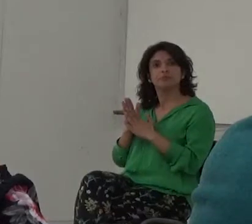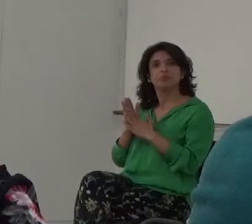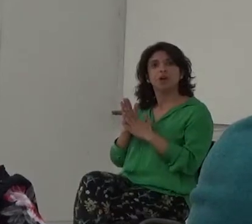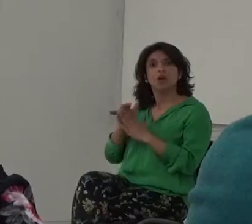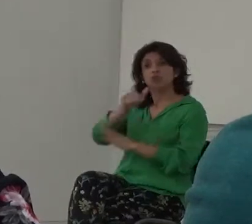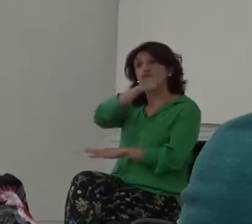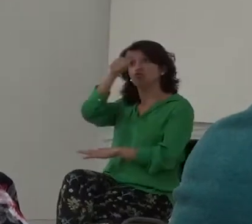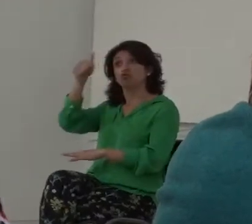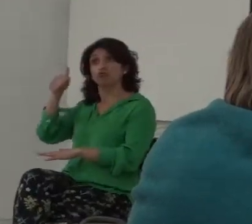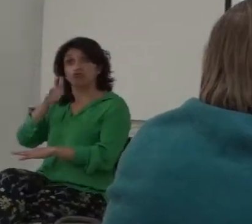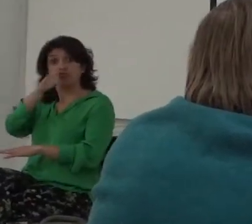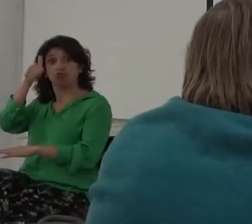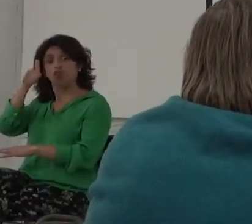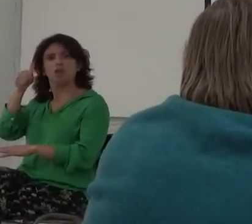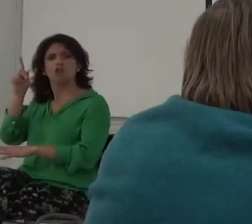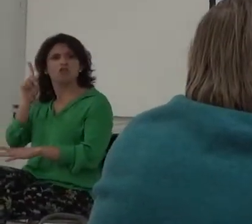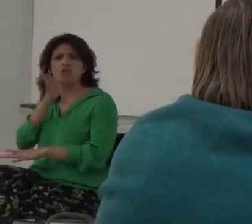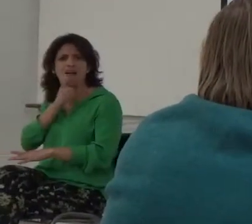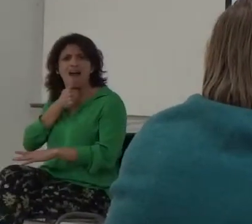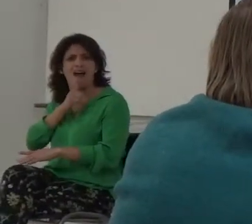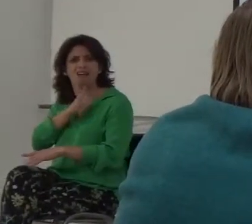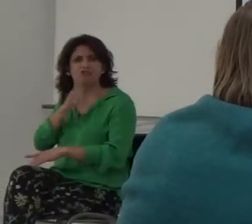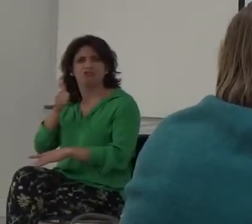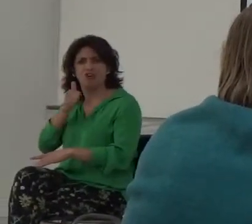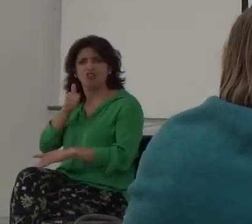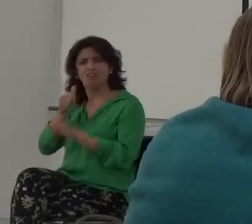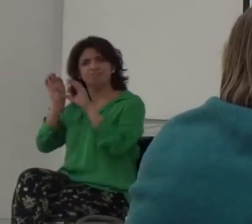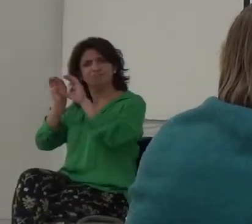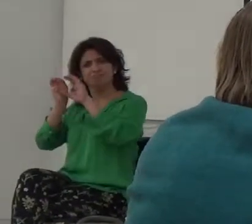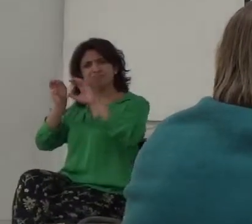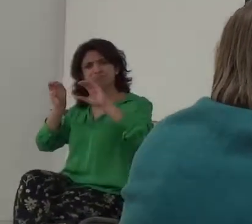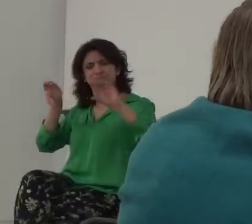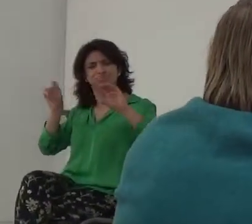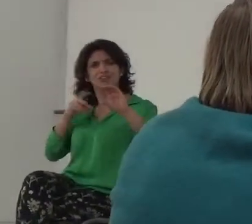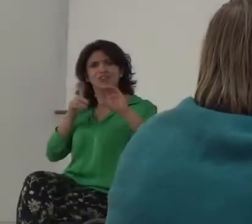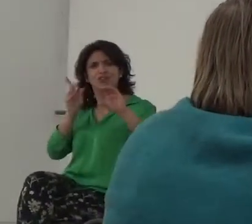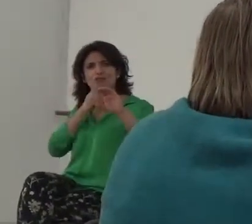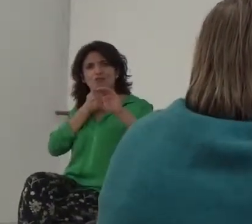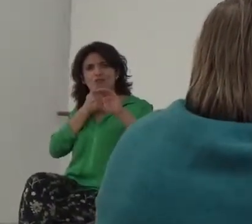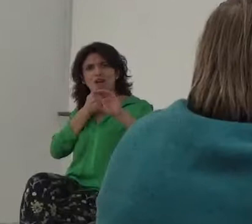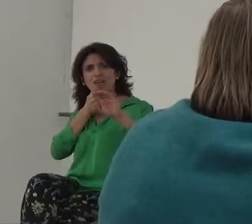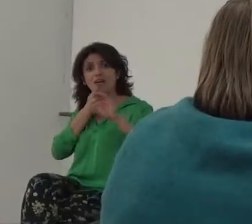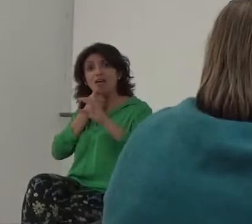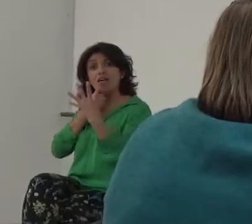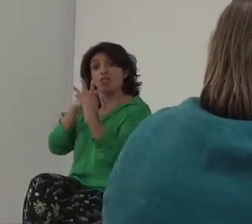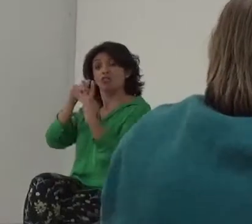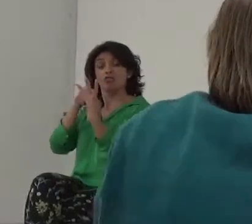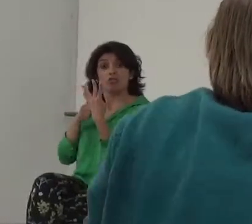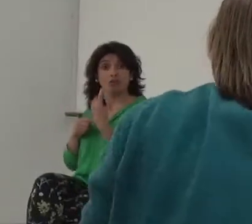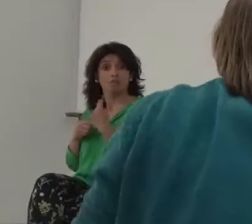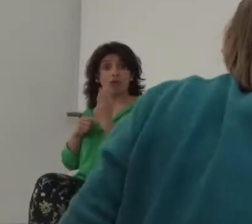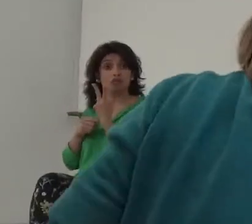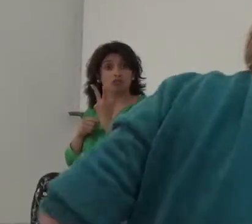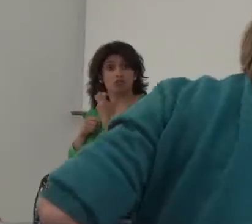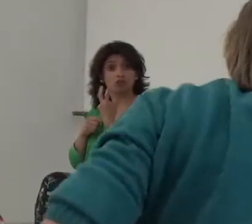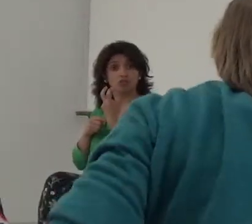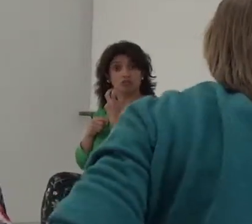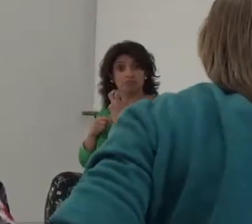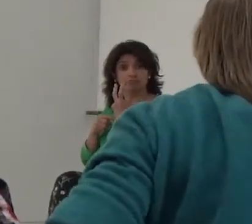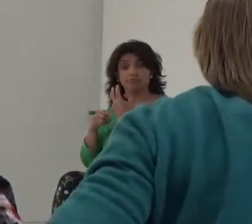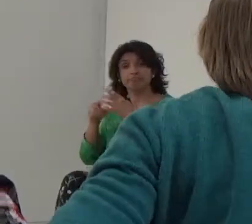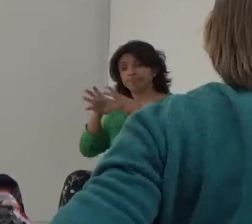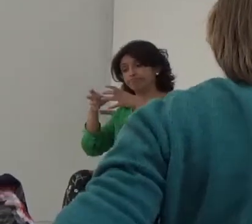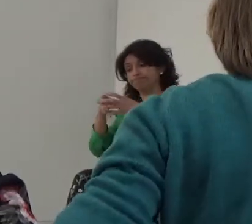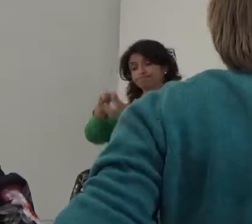secciones narrativas. ¿Ya? En este caso, de los 12 relatos, podemos encontrar que 4 de ellos